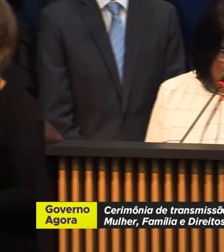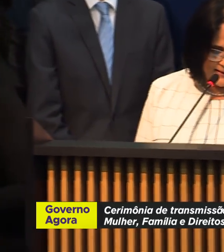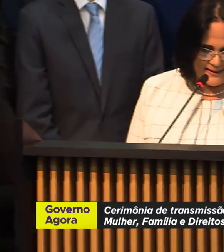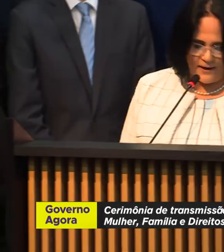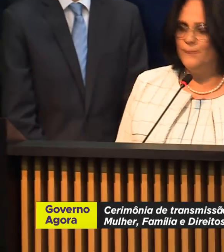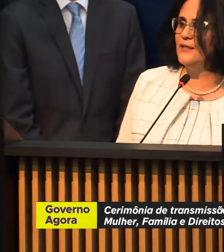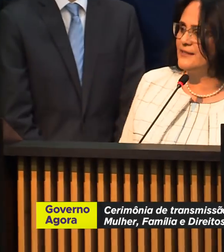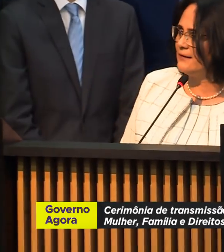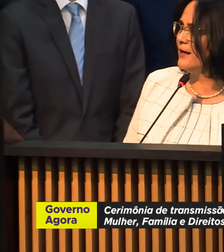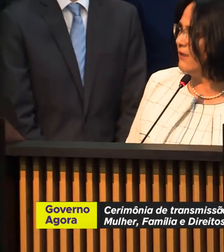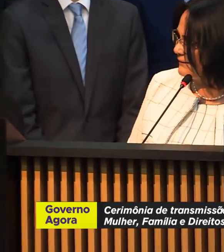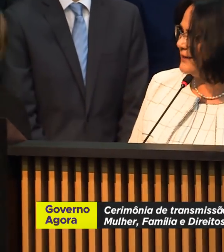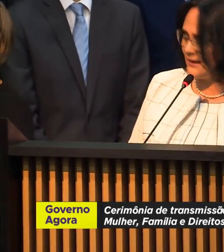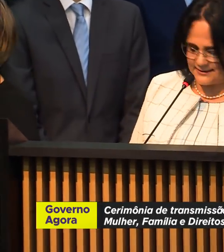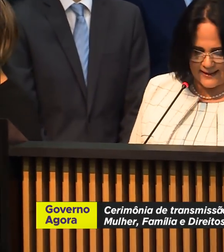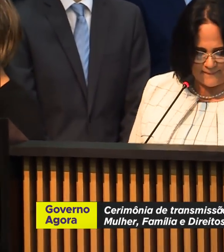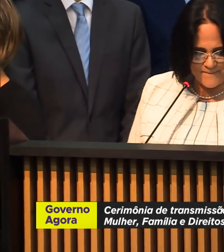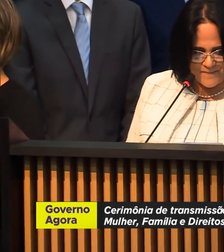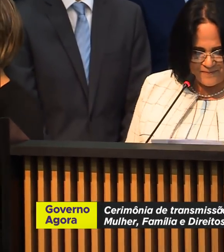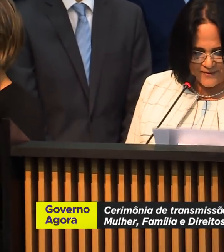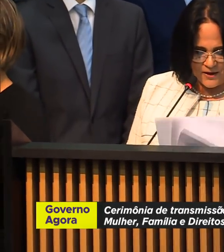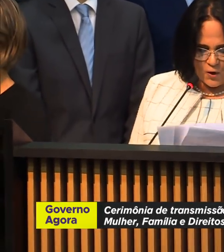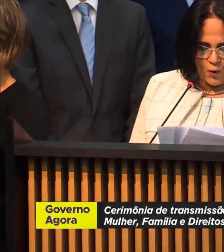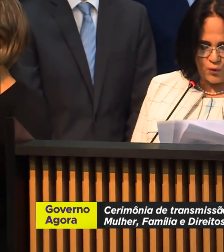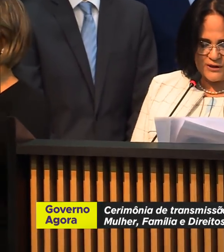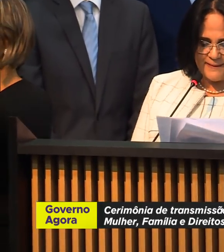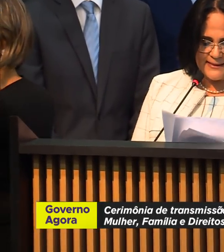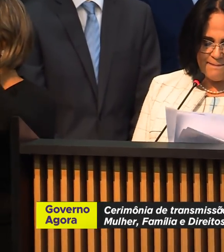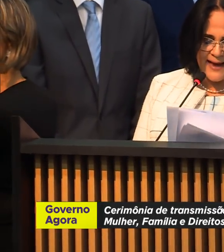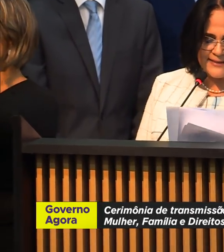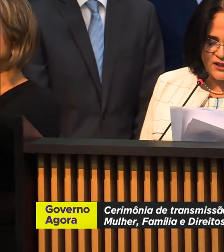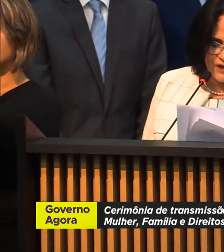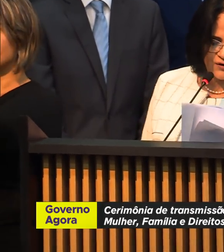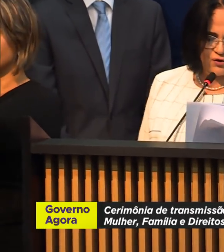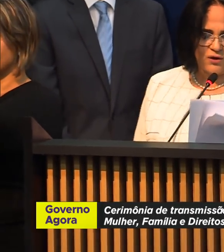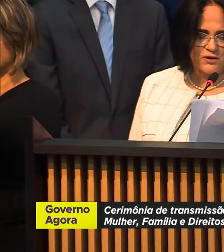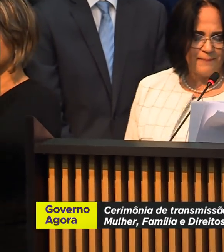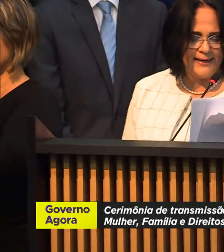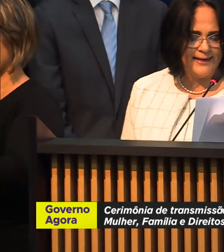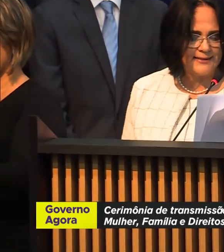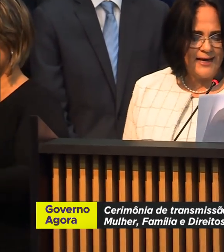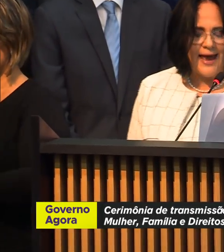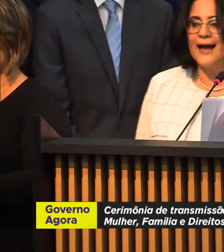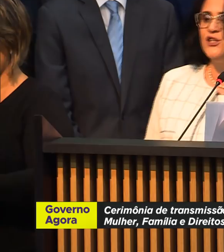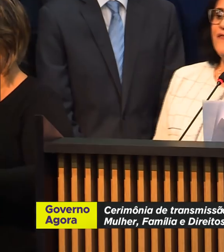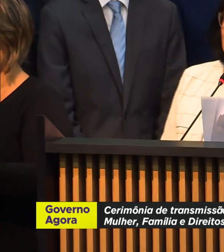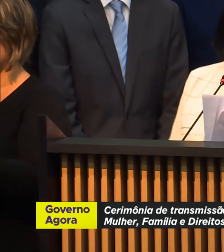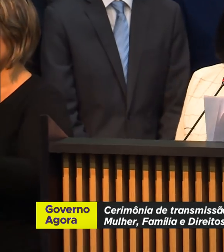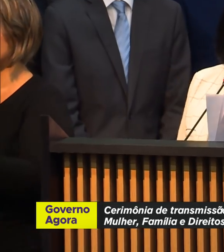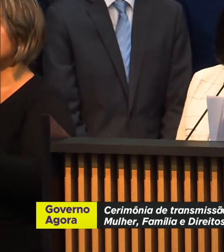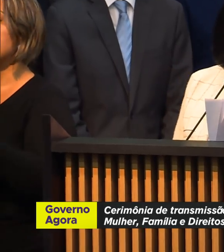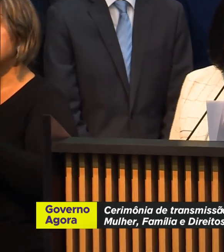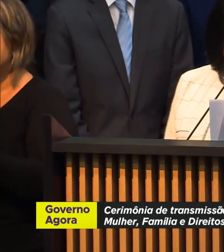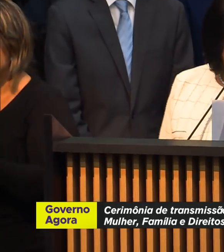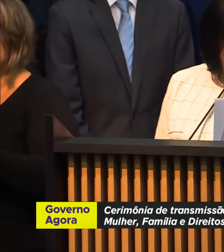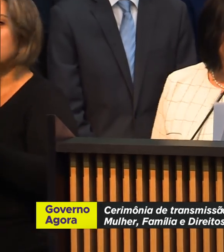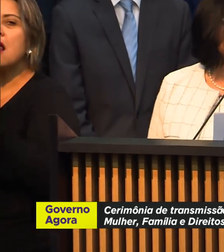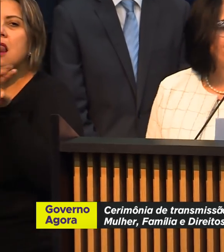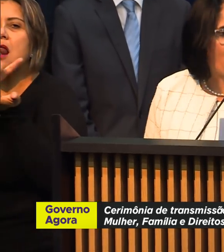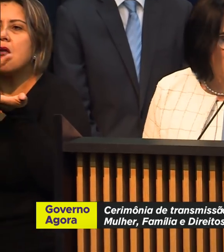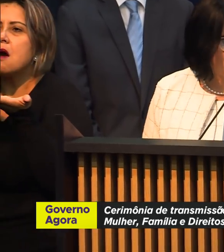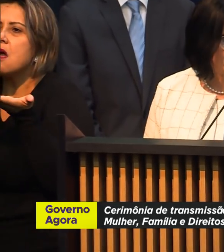Mas esse também é o Ministério da Igualdade Racial. Um dos principais ativos de nosso país é a diversidade